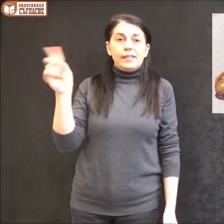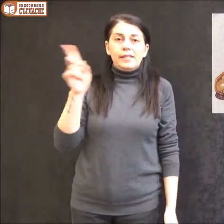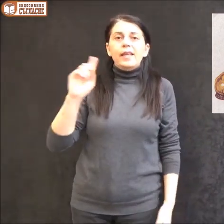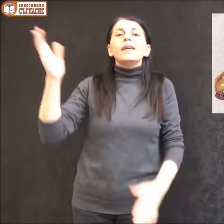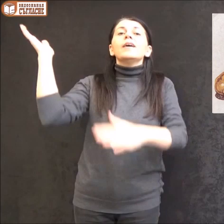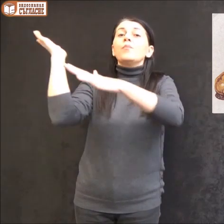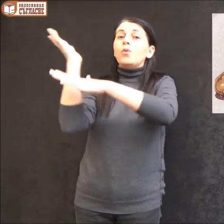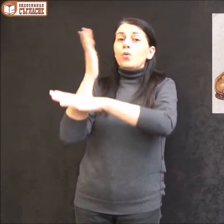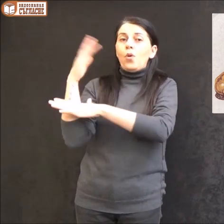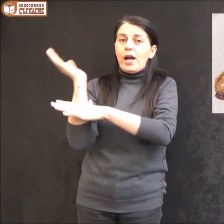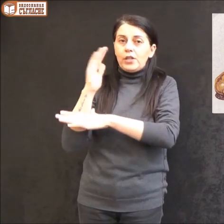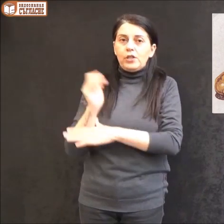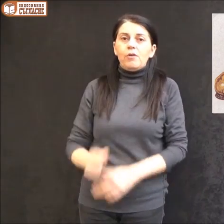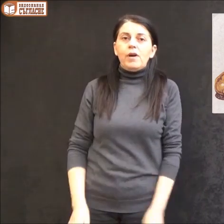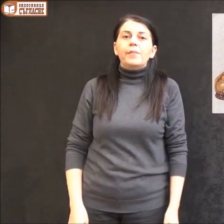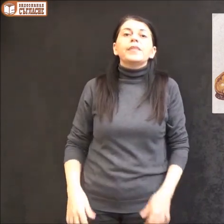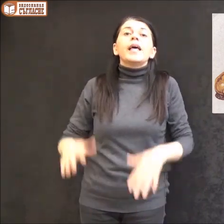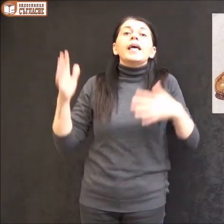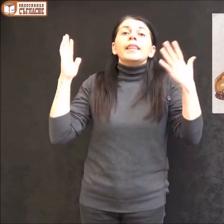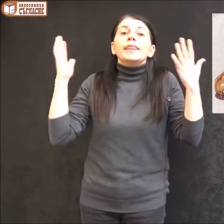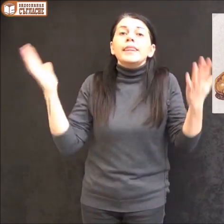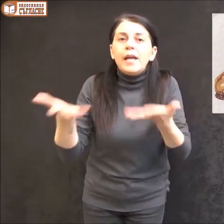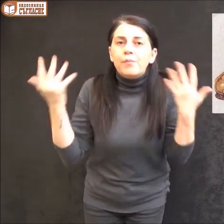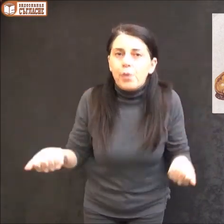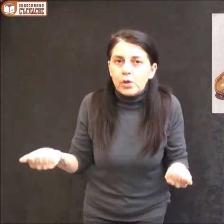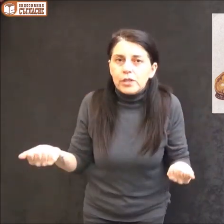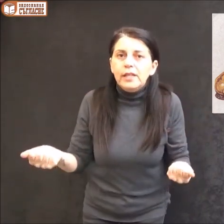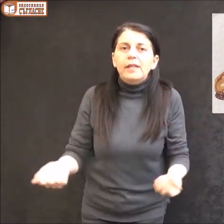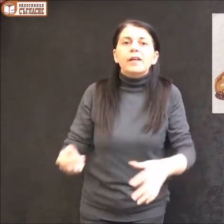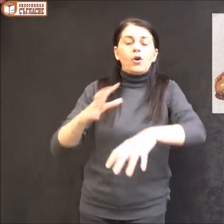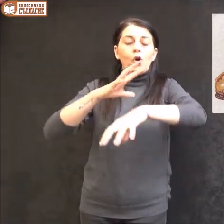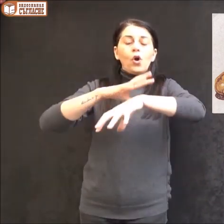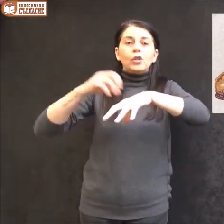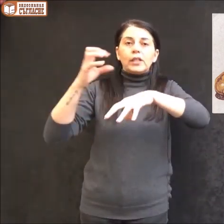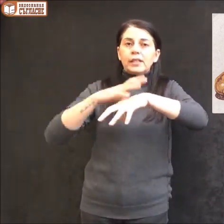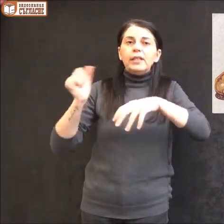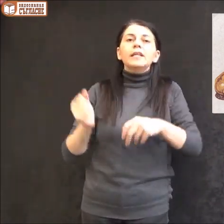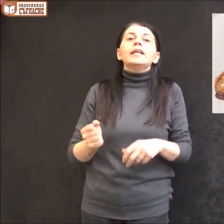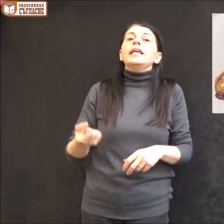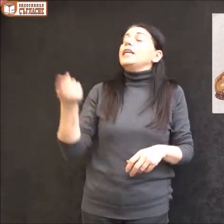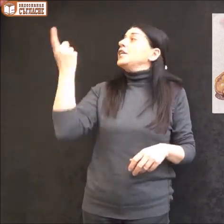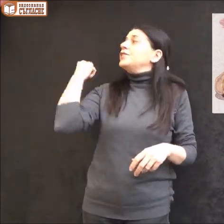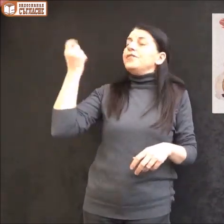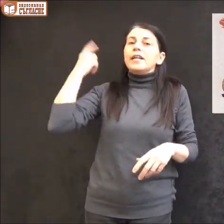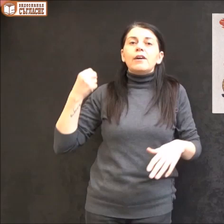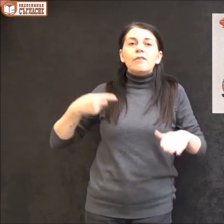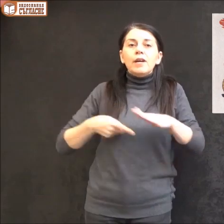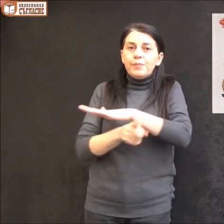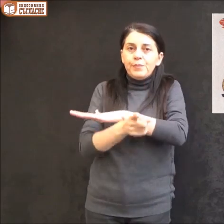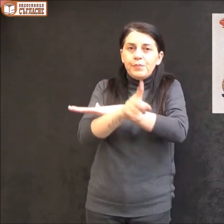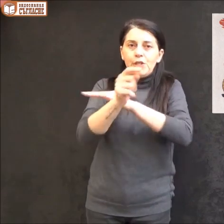се поклащала. Най-после котката извикала